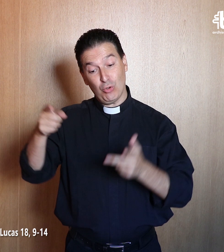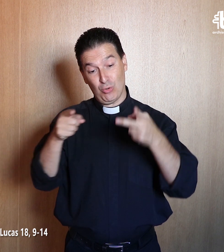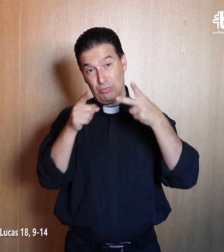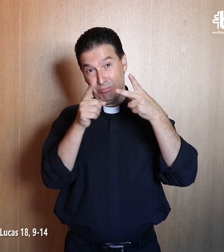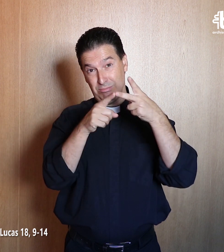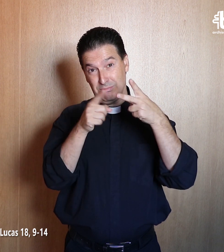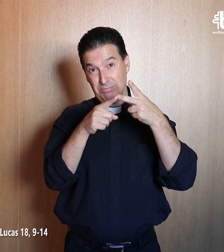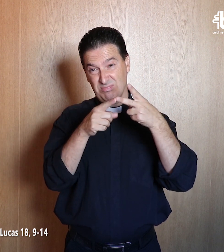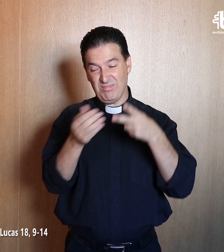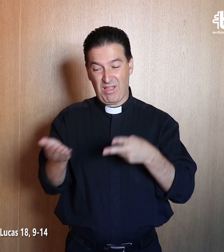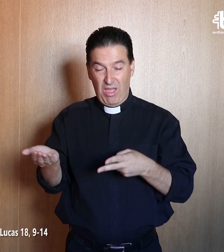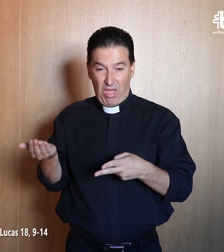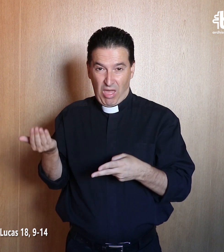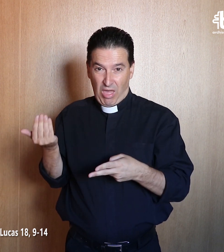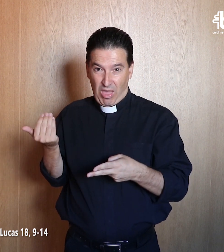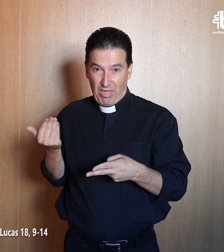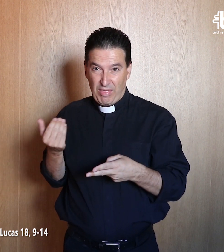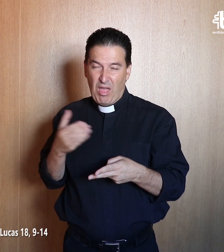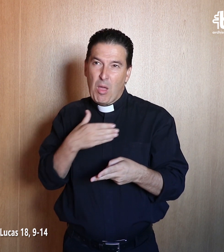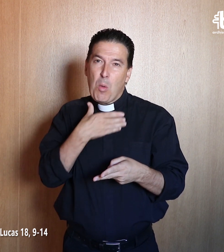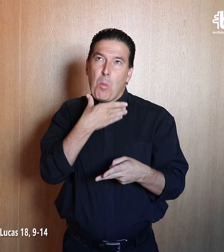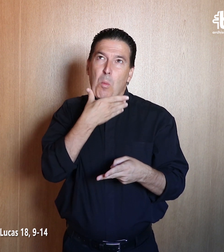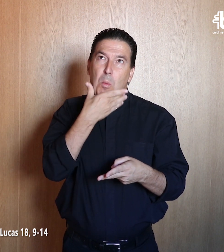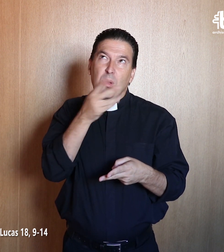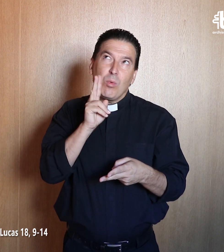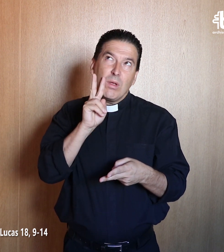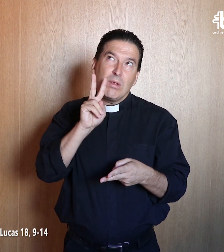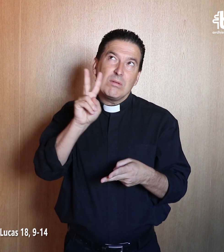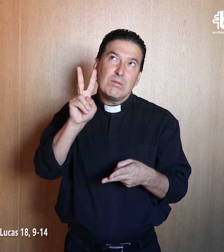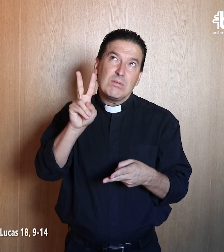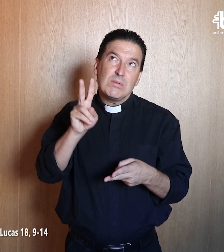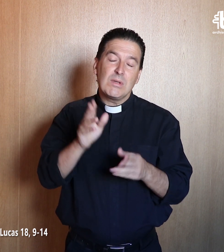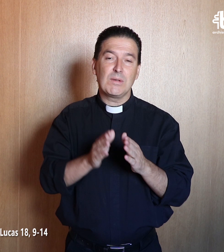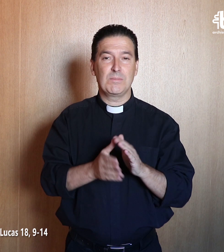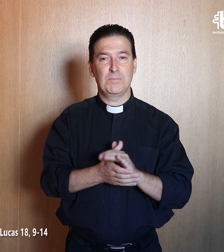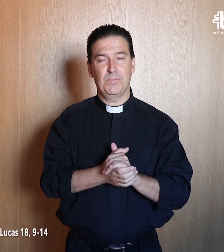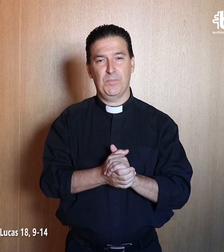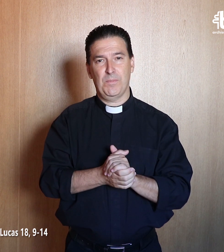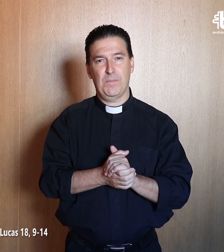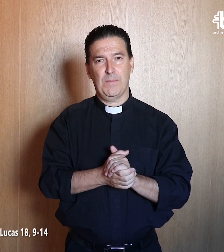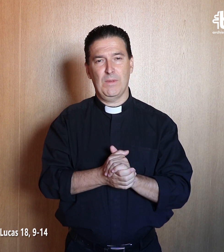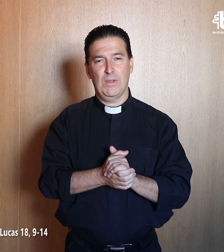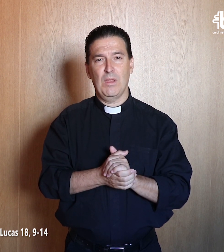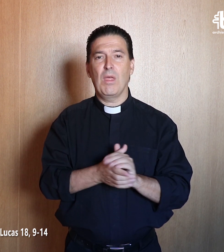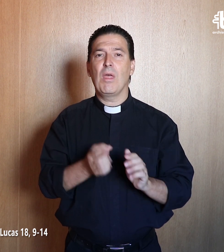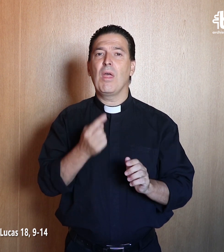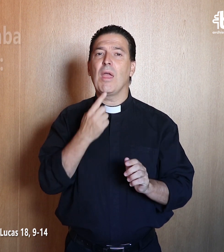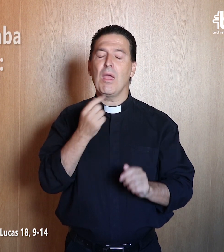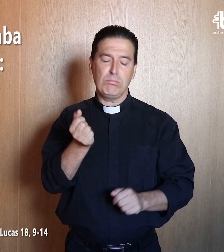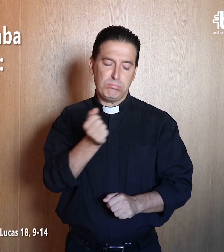publicano, en cambio, quedándose atrás, no se atrevía ni a levantar los ojos al cielo, sino que